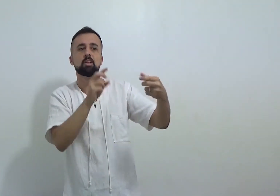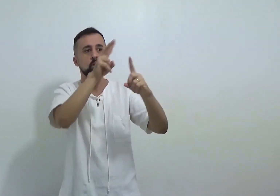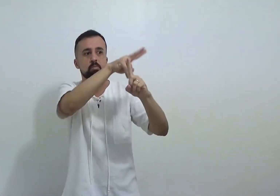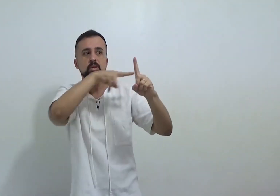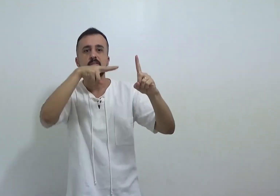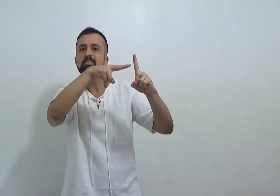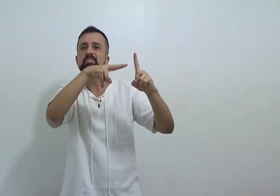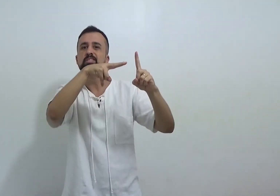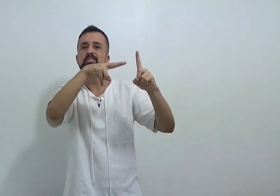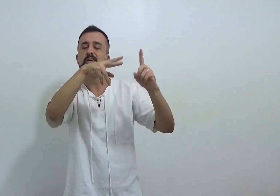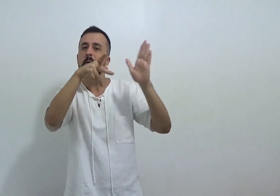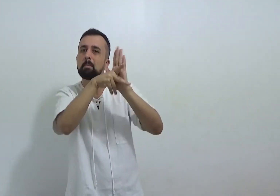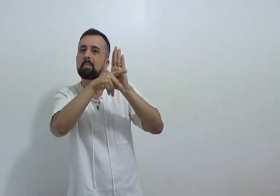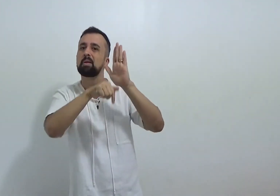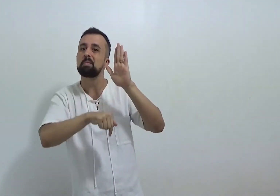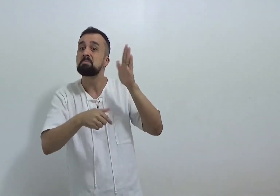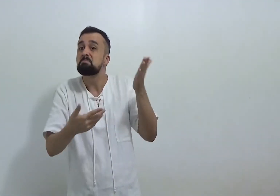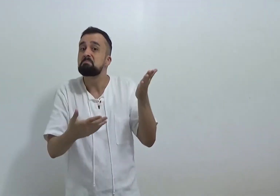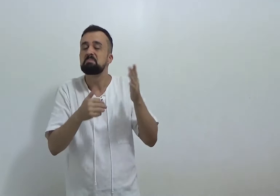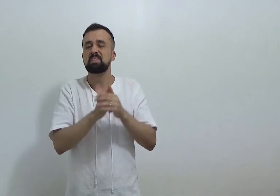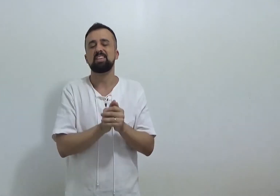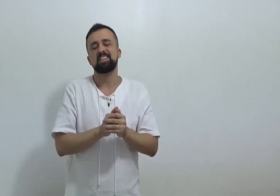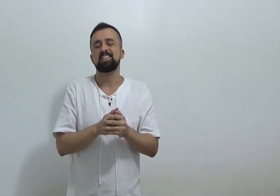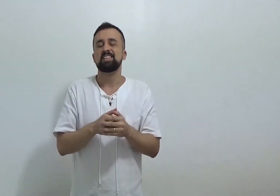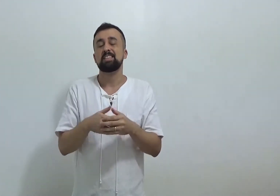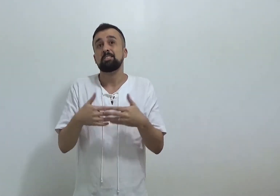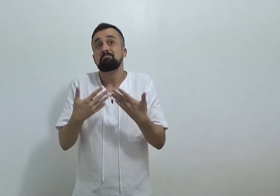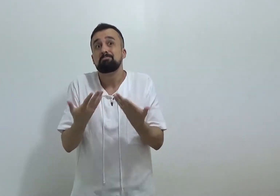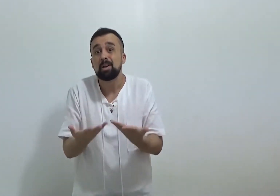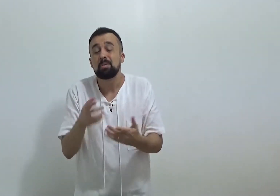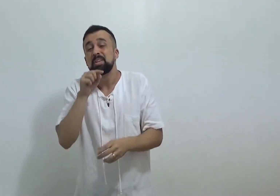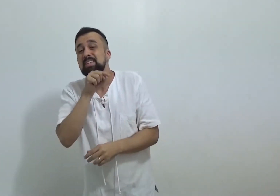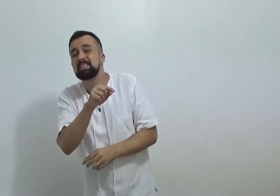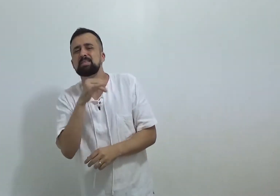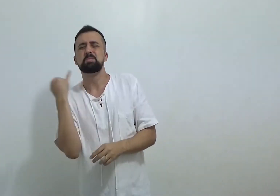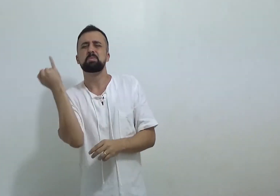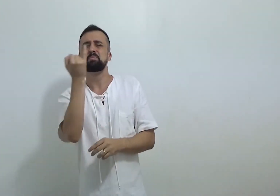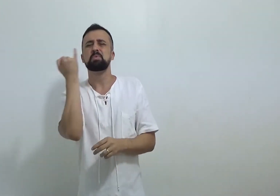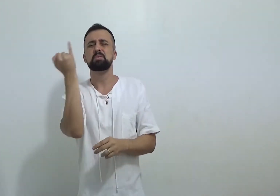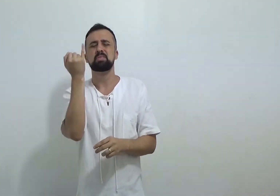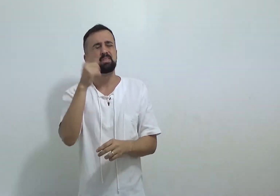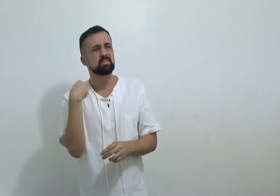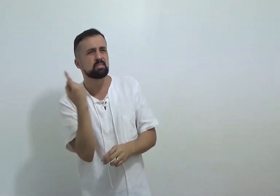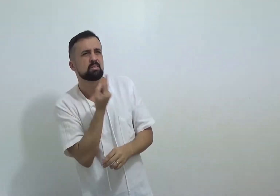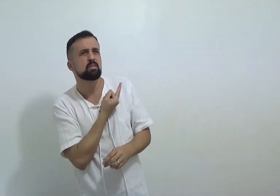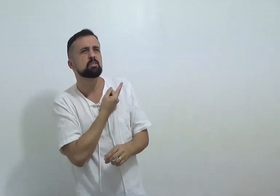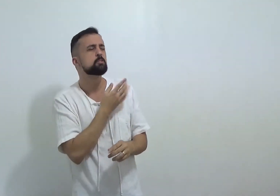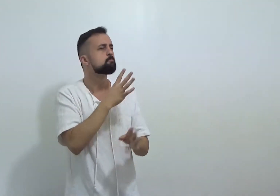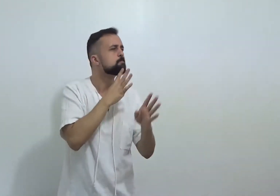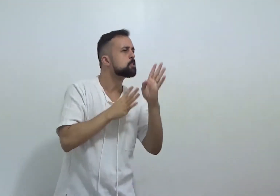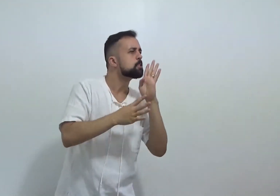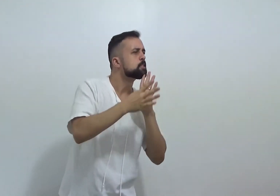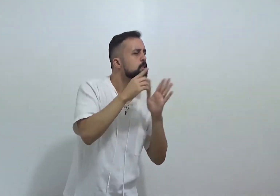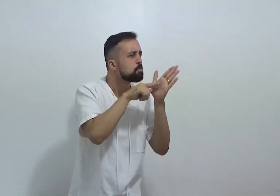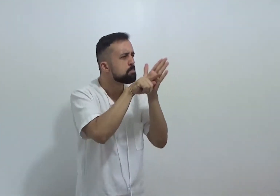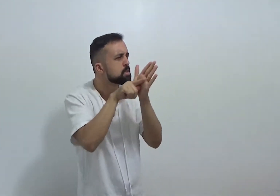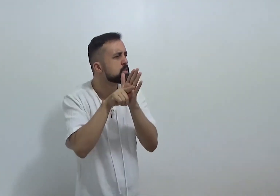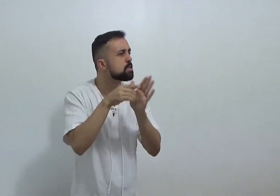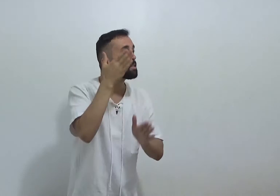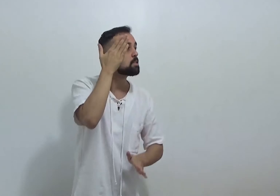comunidades tradicionais que têm uma perspectiva diferenciada de ver o mundo, uma